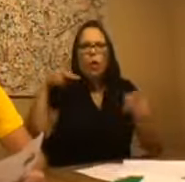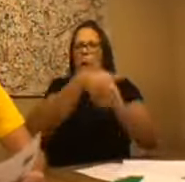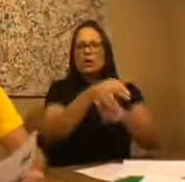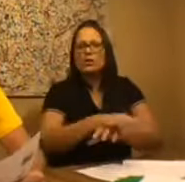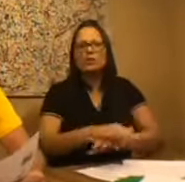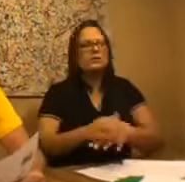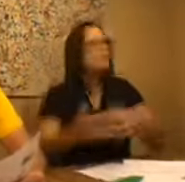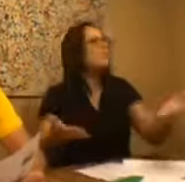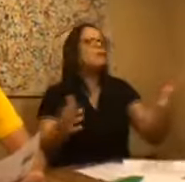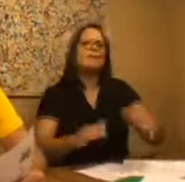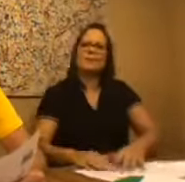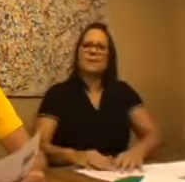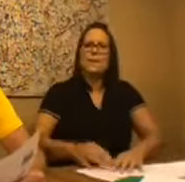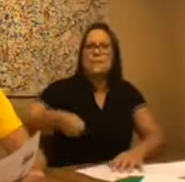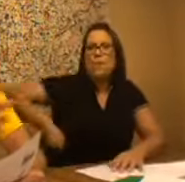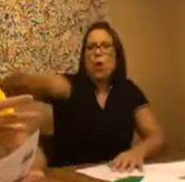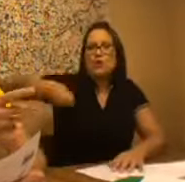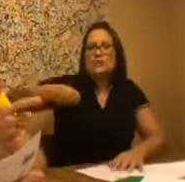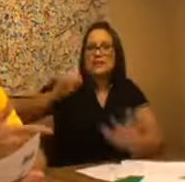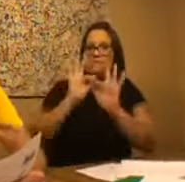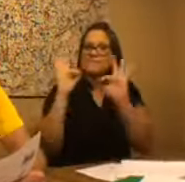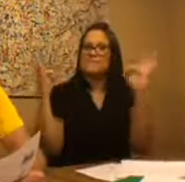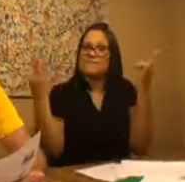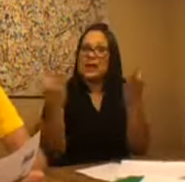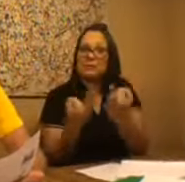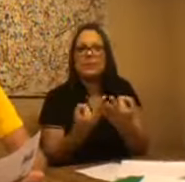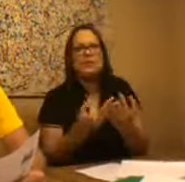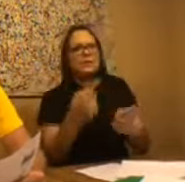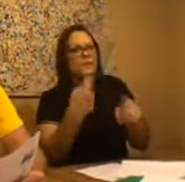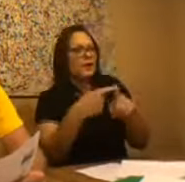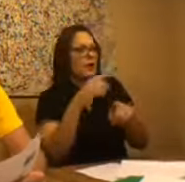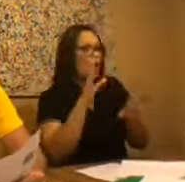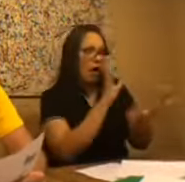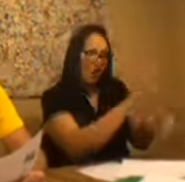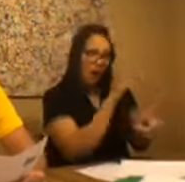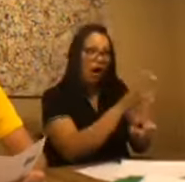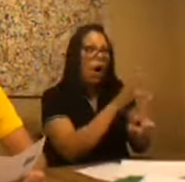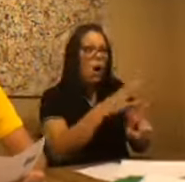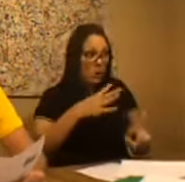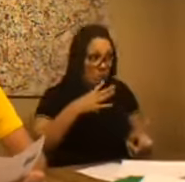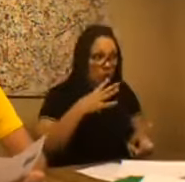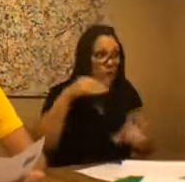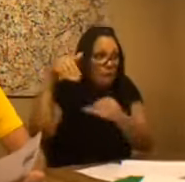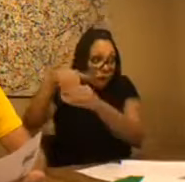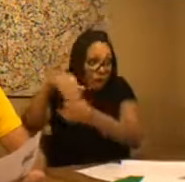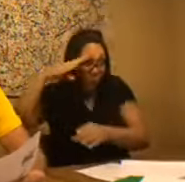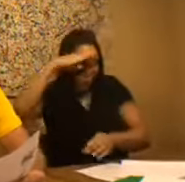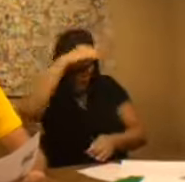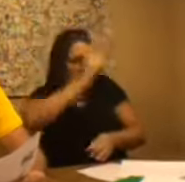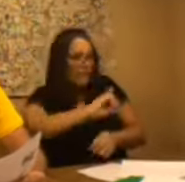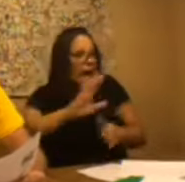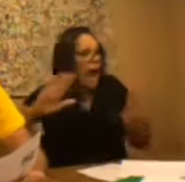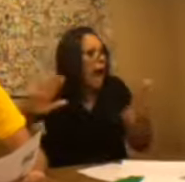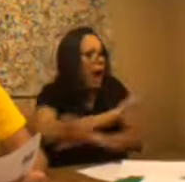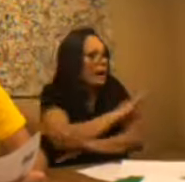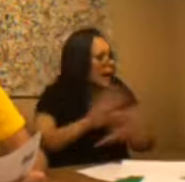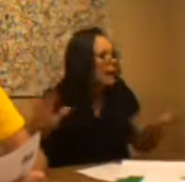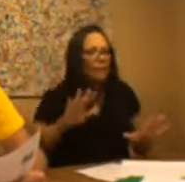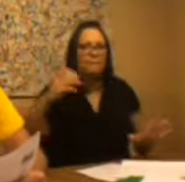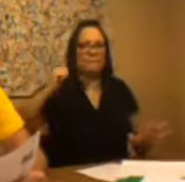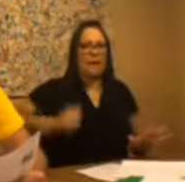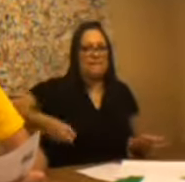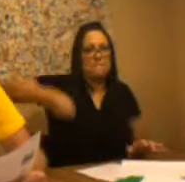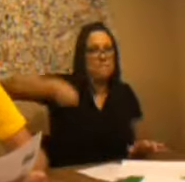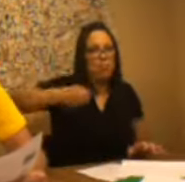bolsa família a mesma coisa fica pelos mais humildes e dizer o tempo todo vai acabar com o bolsa família são canalhas